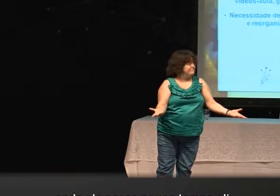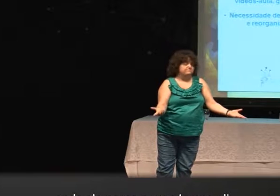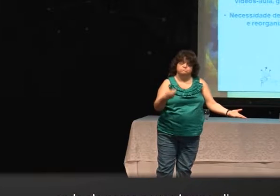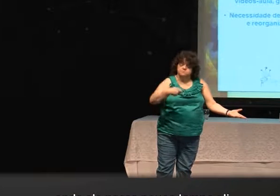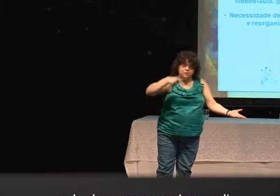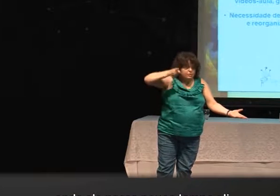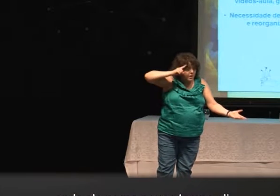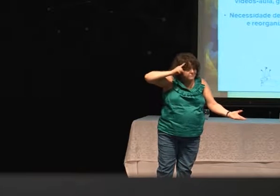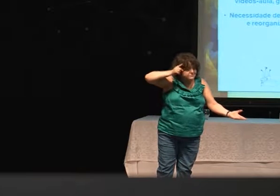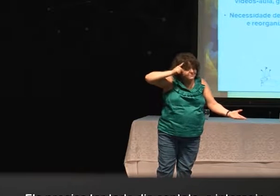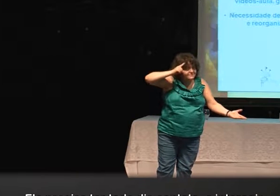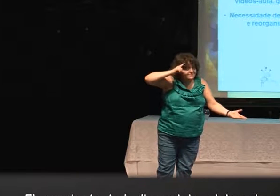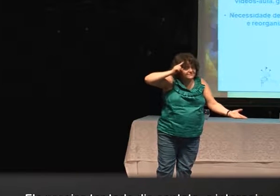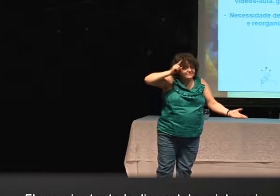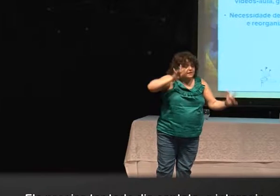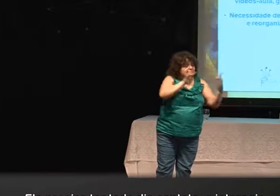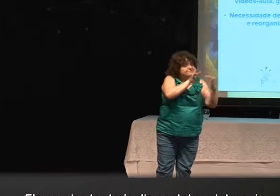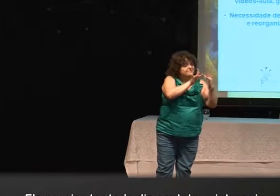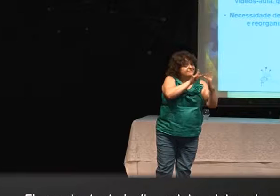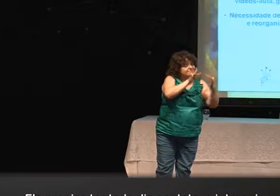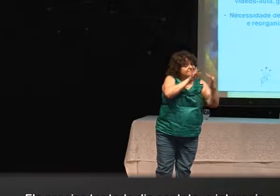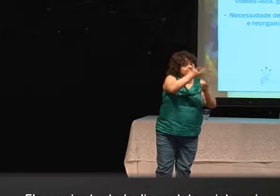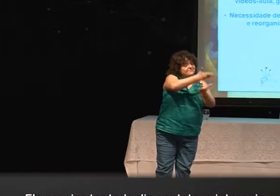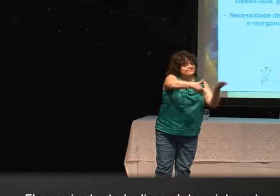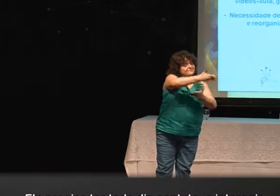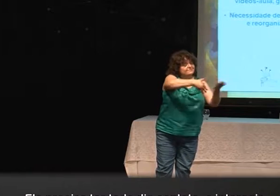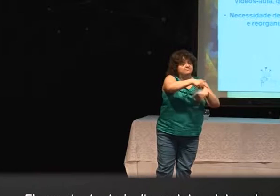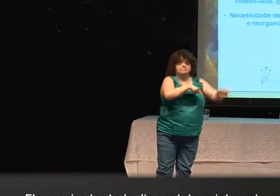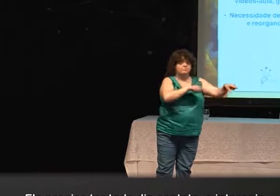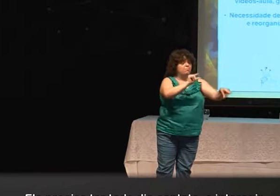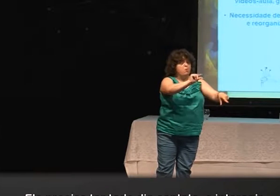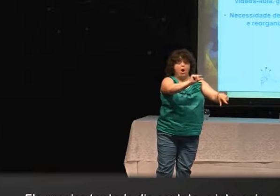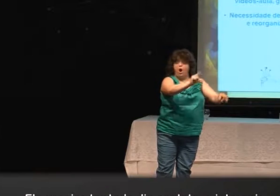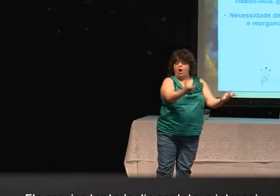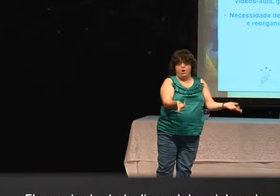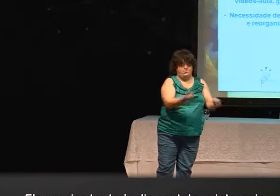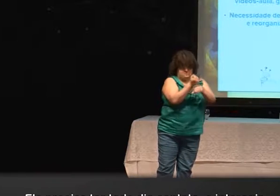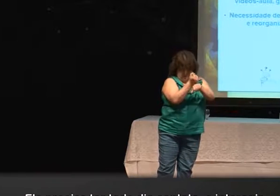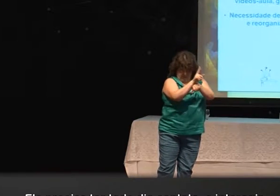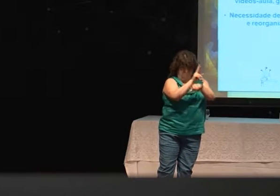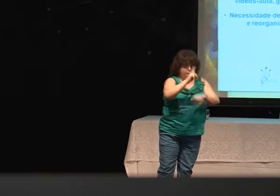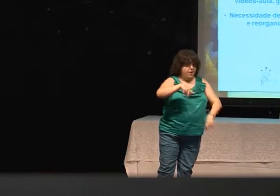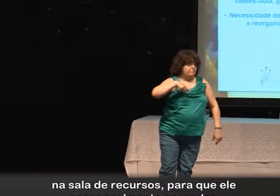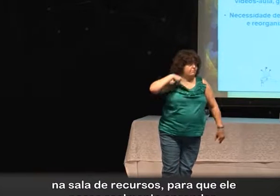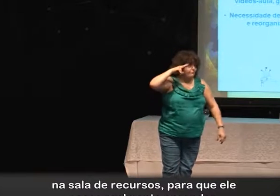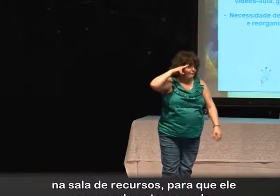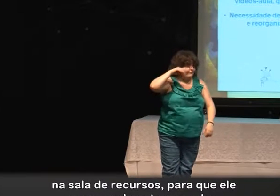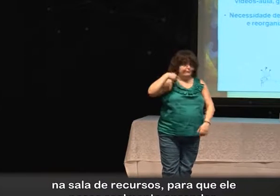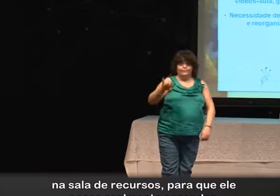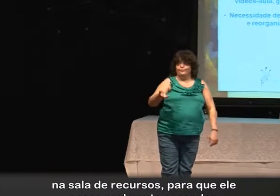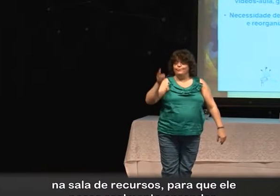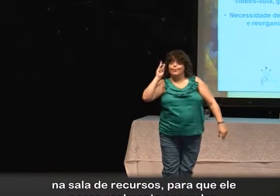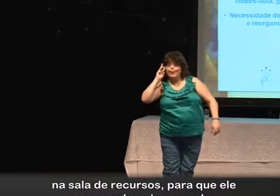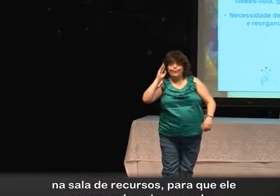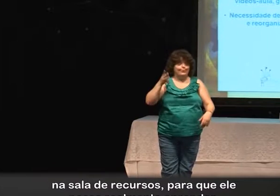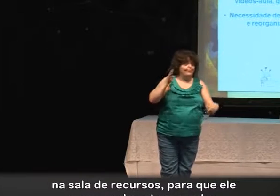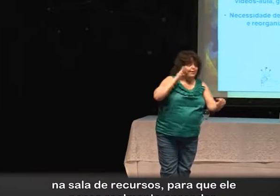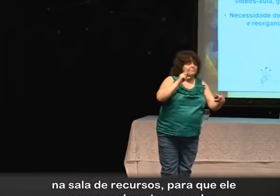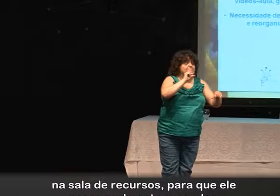tempo ali. Então ele precisa ter todo dia contato e interagir na sala de recursos, para que ele possa